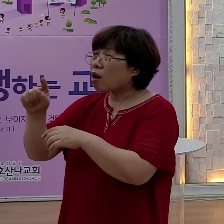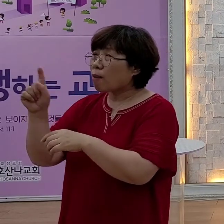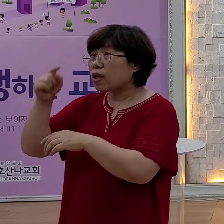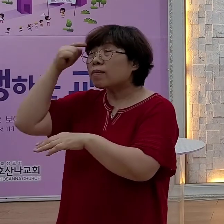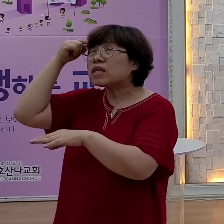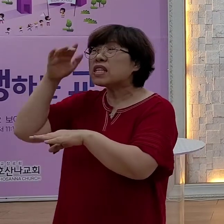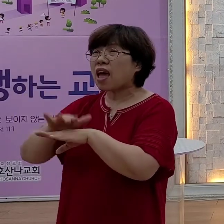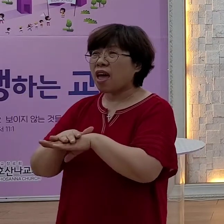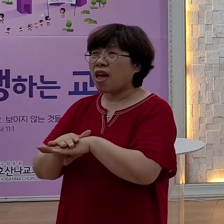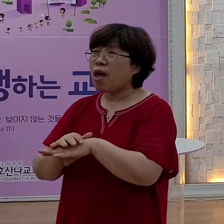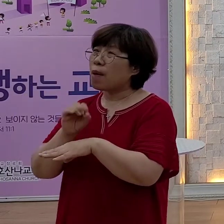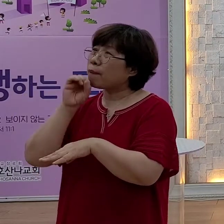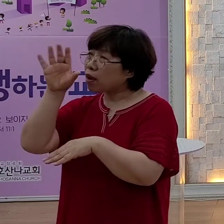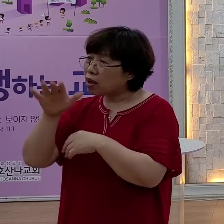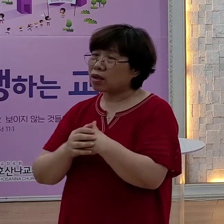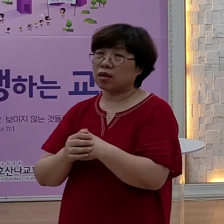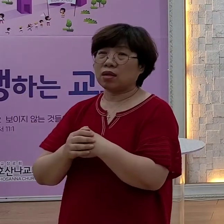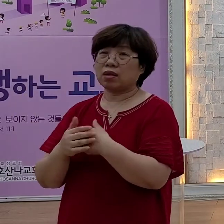그래서 하나님께서